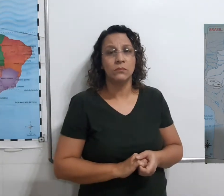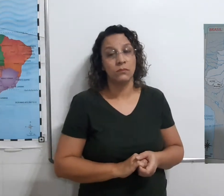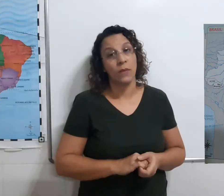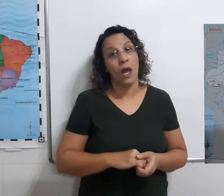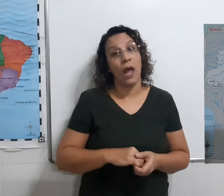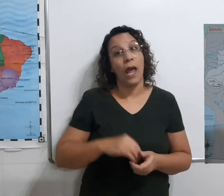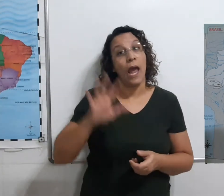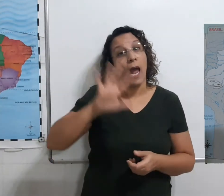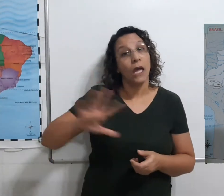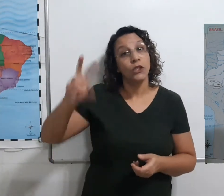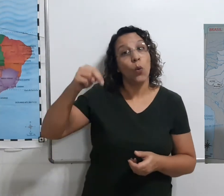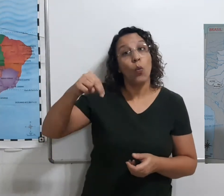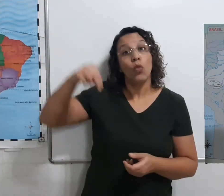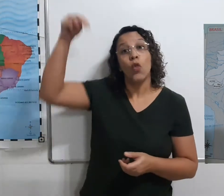Região norte.